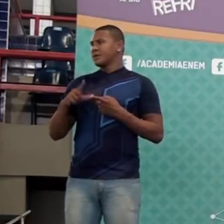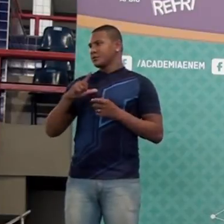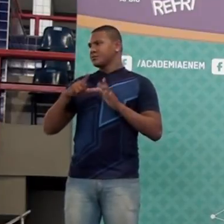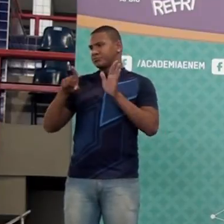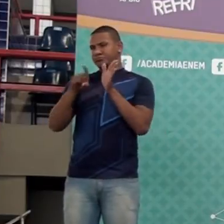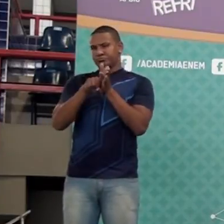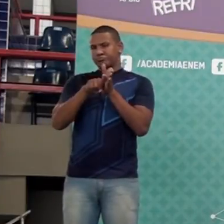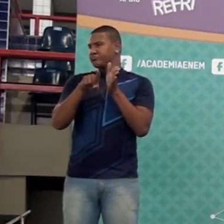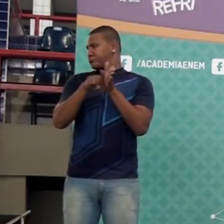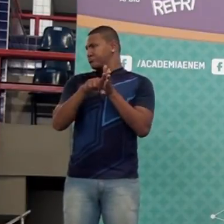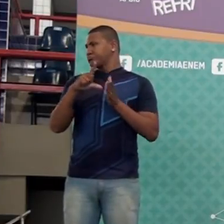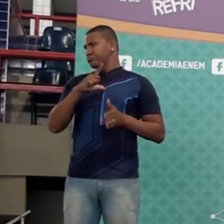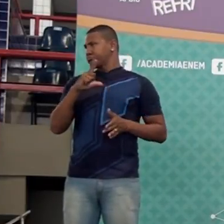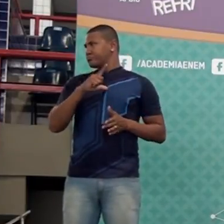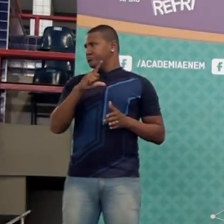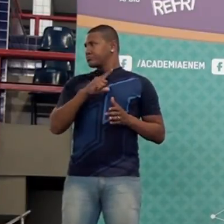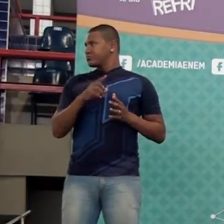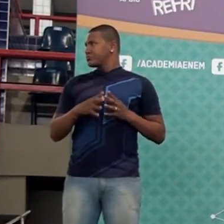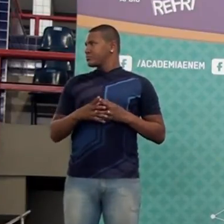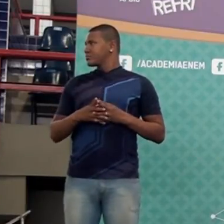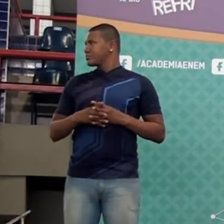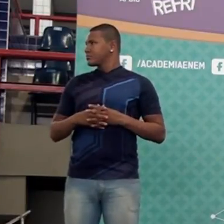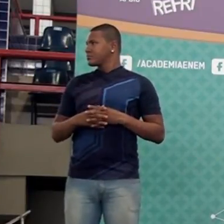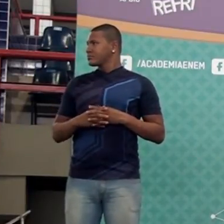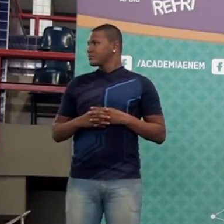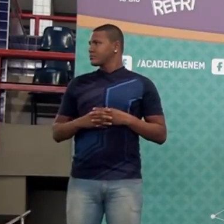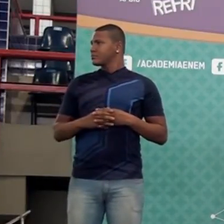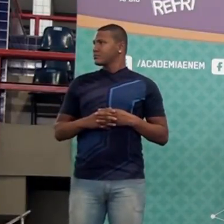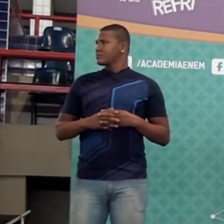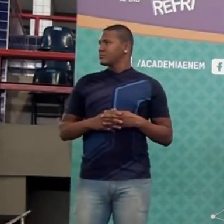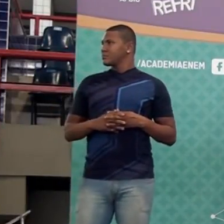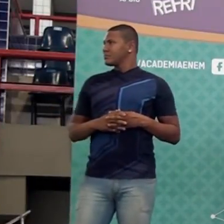Vamos passar aqui que a gente vai ver as desvantagens.